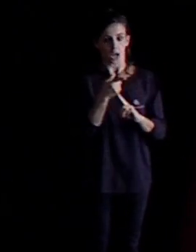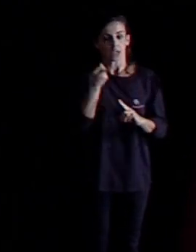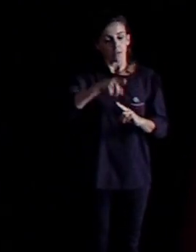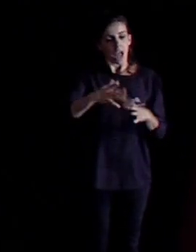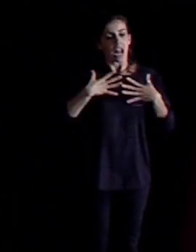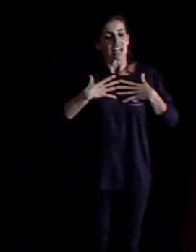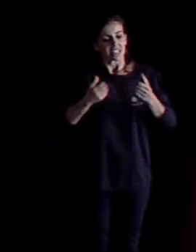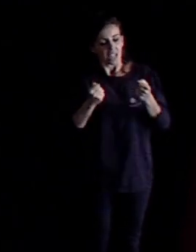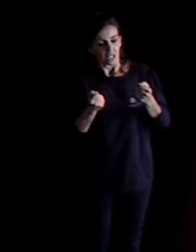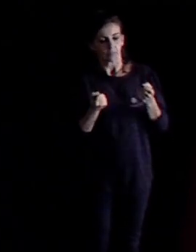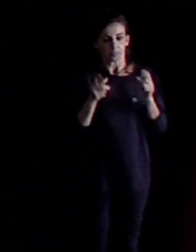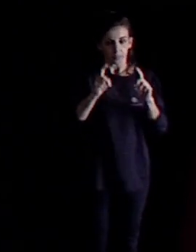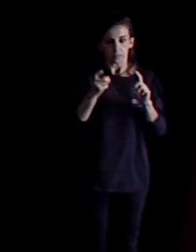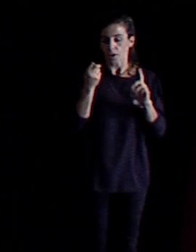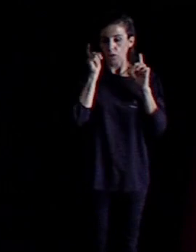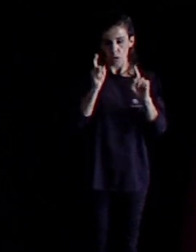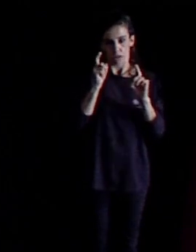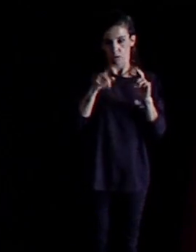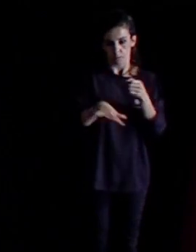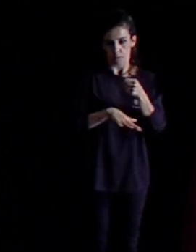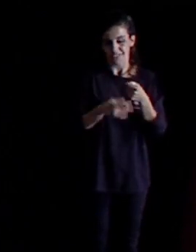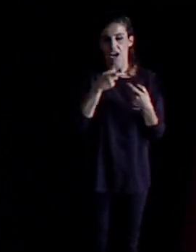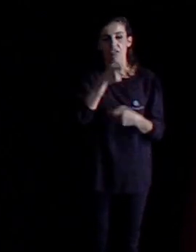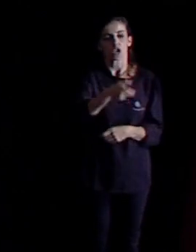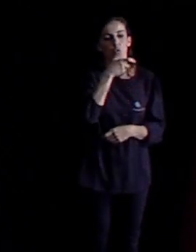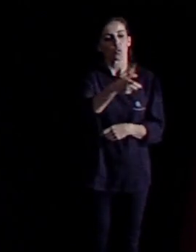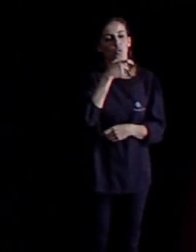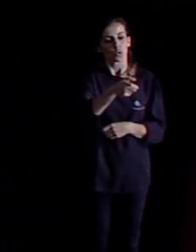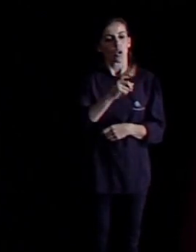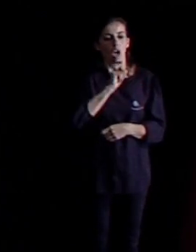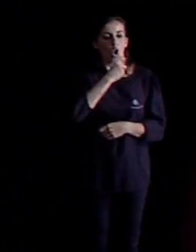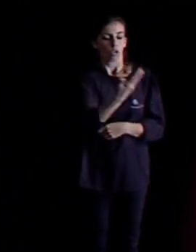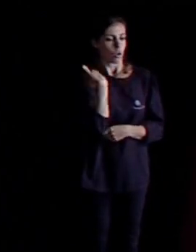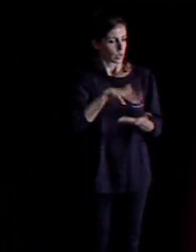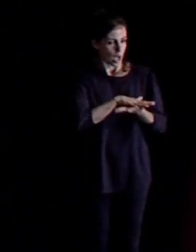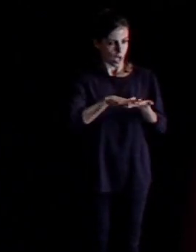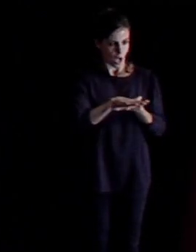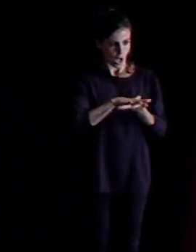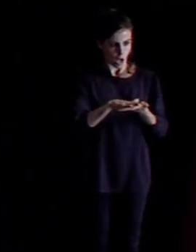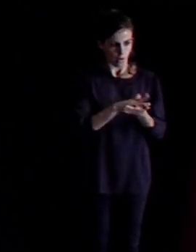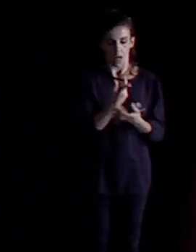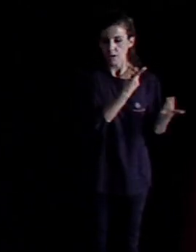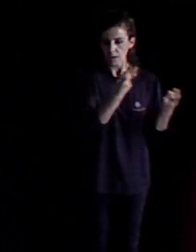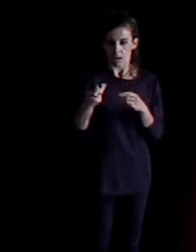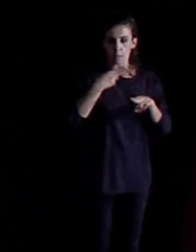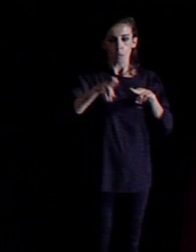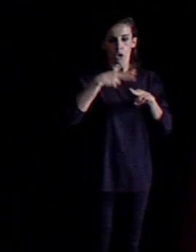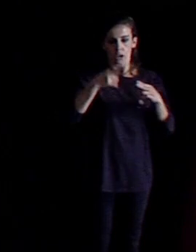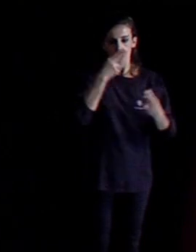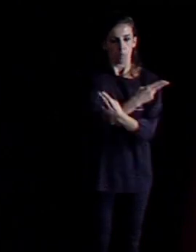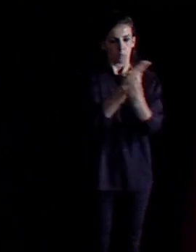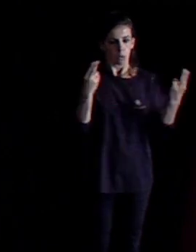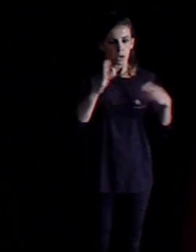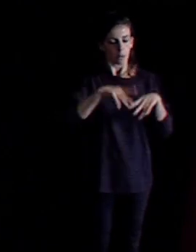sanitario y la educación social. Bueno, el discurso del odio ya se ha hablado, hace falta políticas públicas de